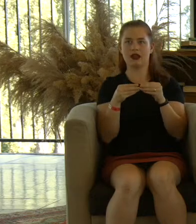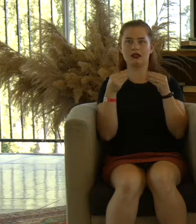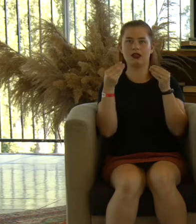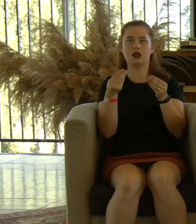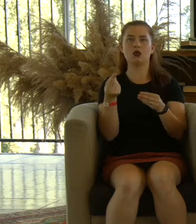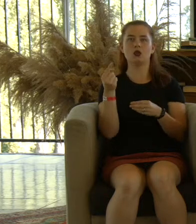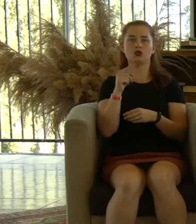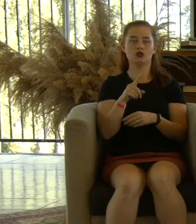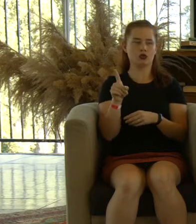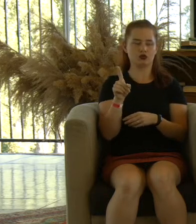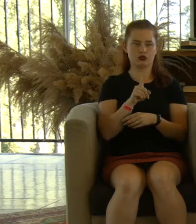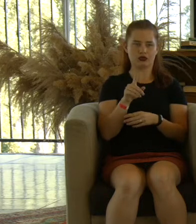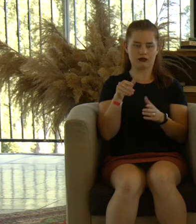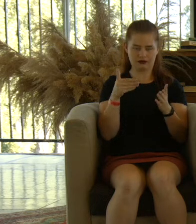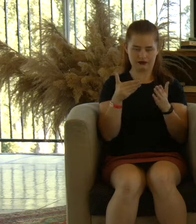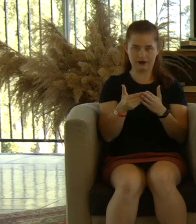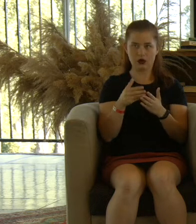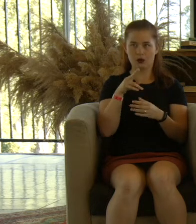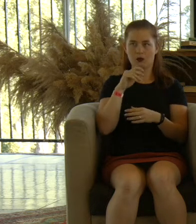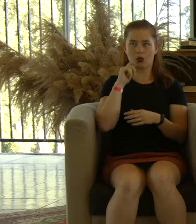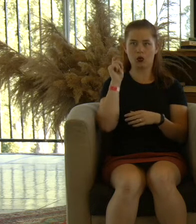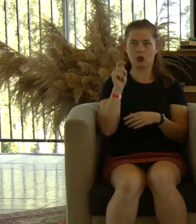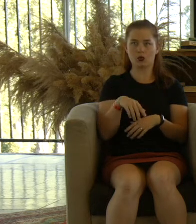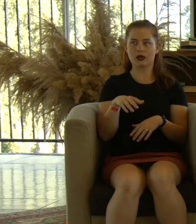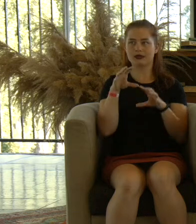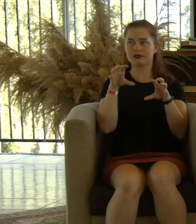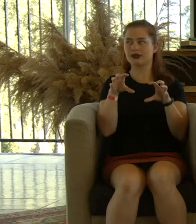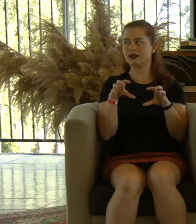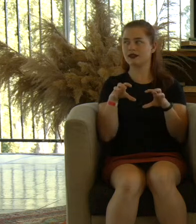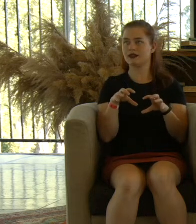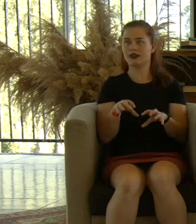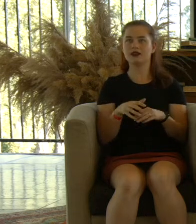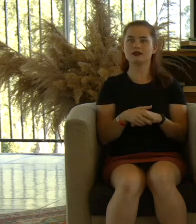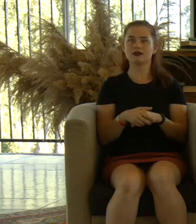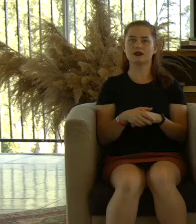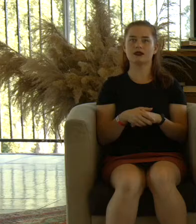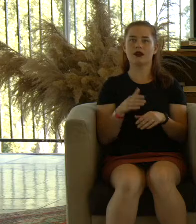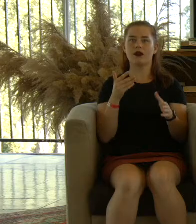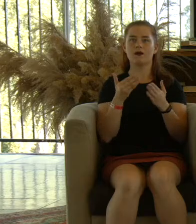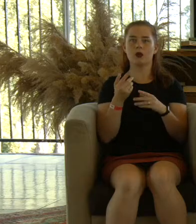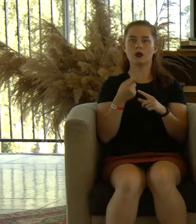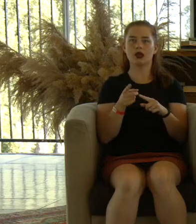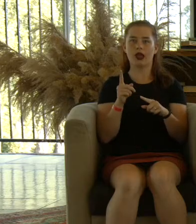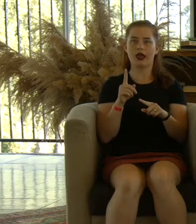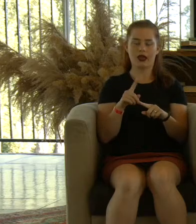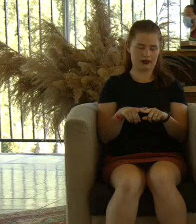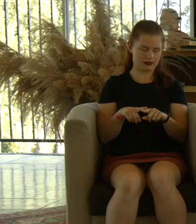что вот по украинскому законодательству вот это